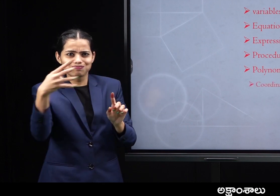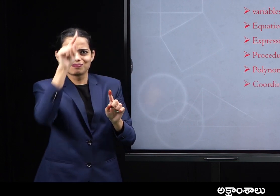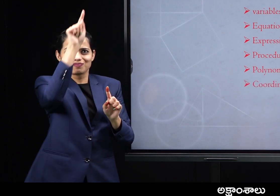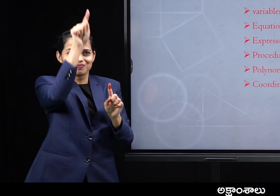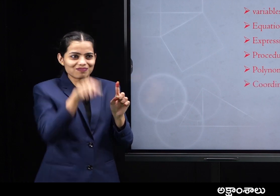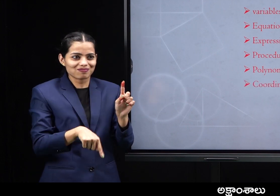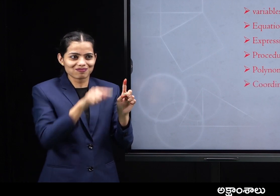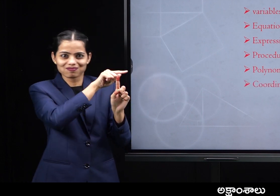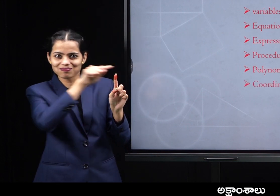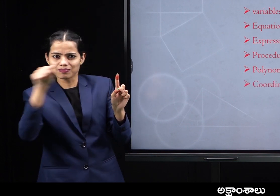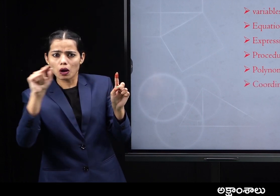అక్షాంశాలు,